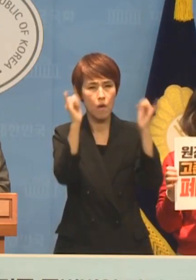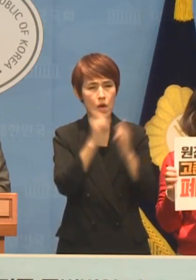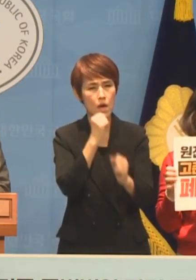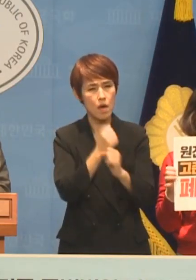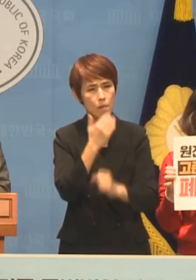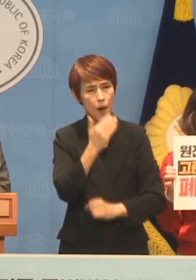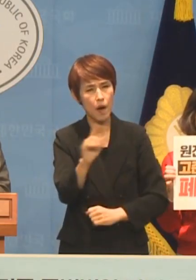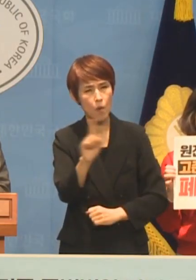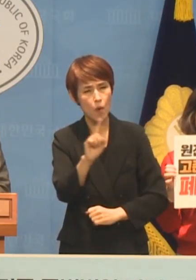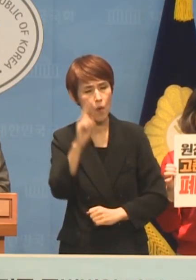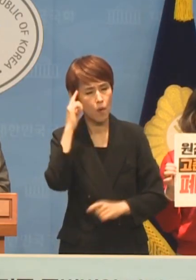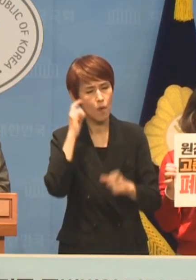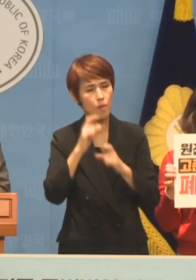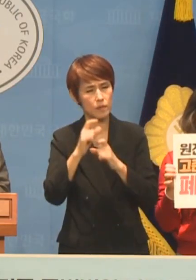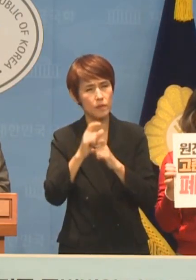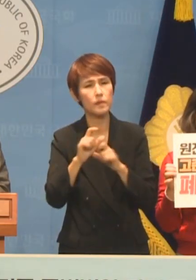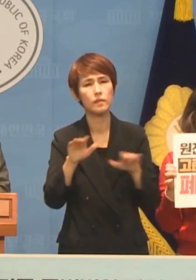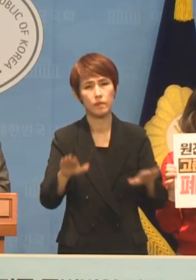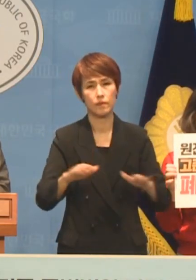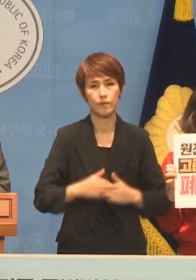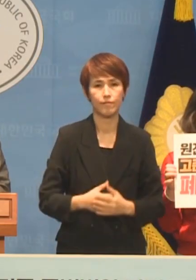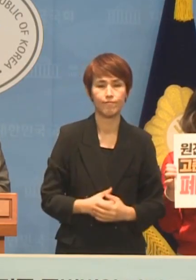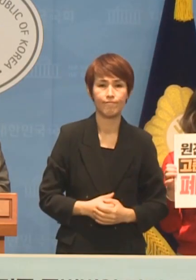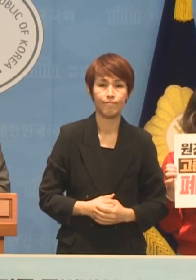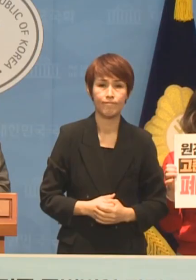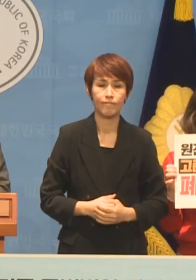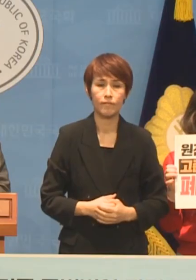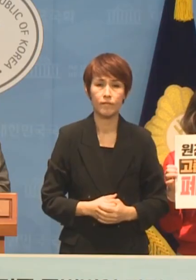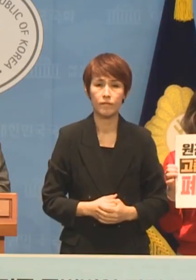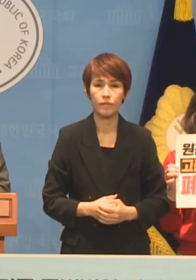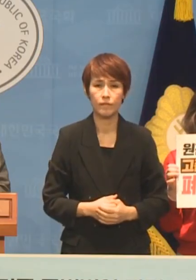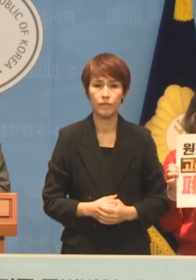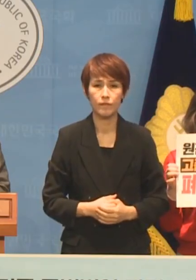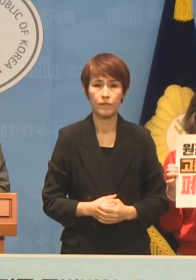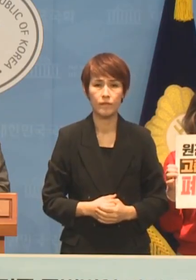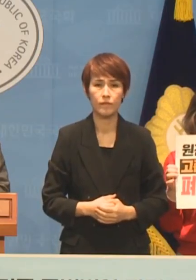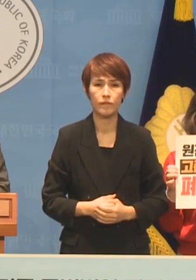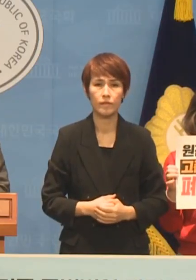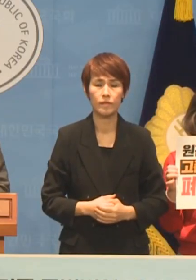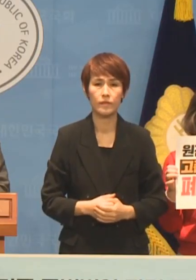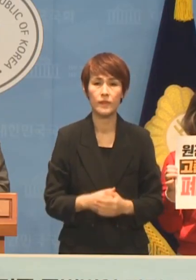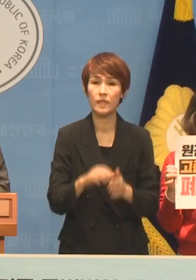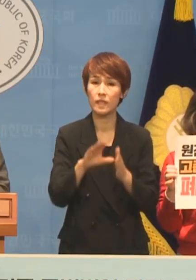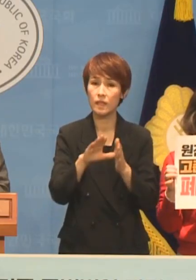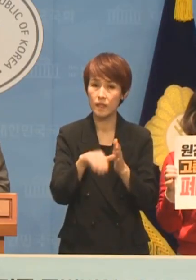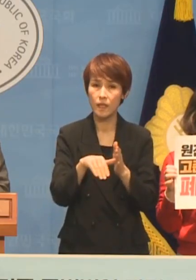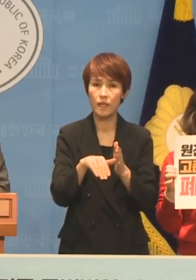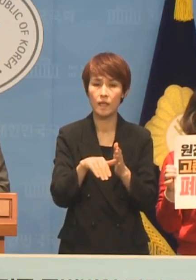가능한지를 고민하고 있는 시점입니다. 근데 이런 시점에 그린워싱처럼